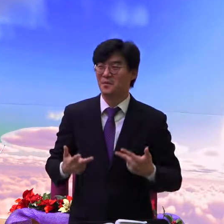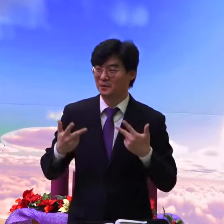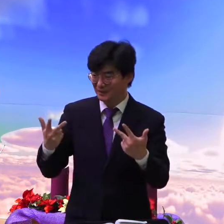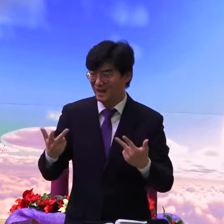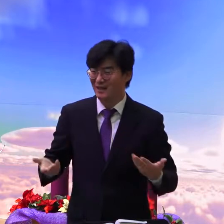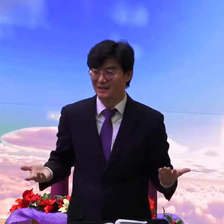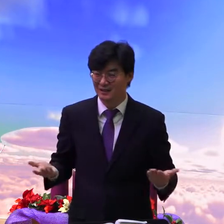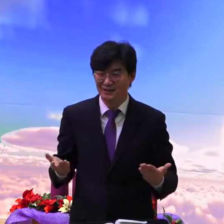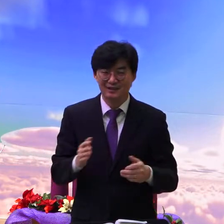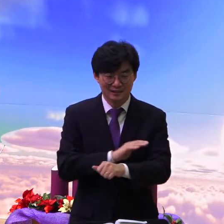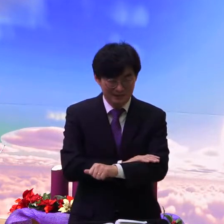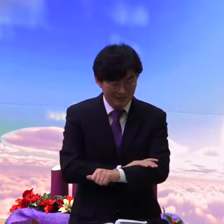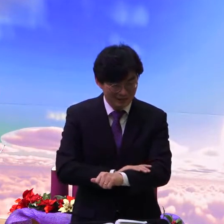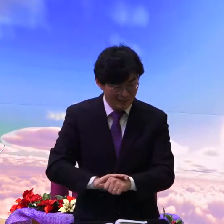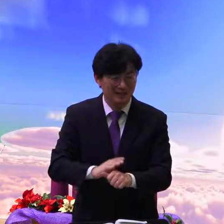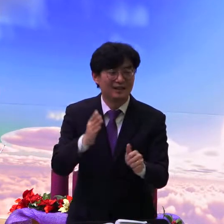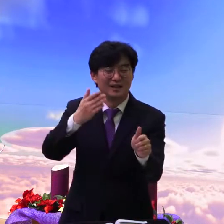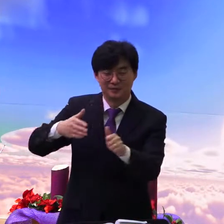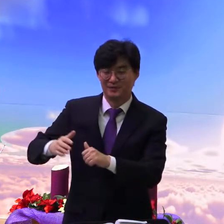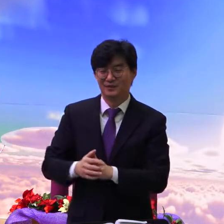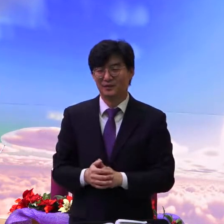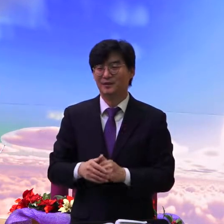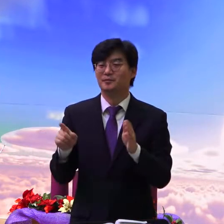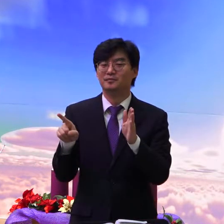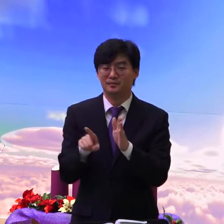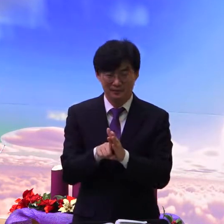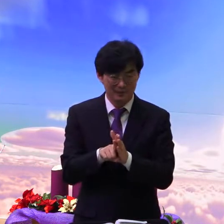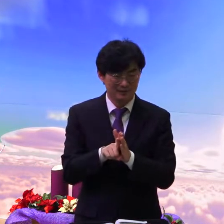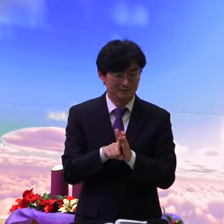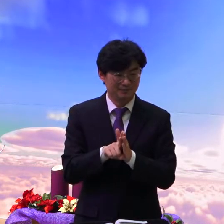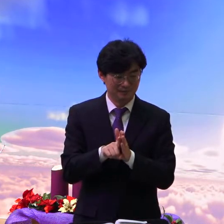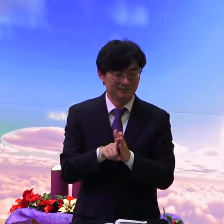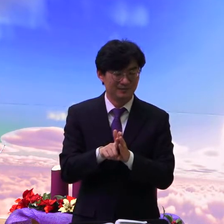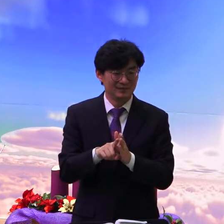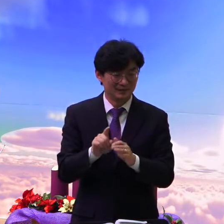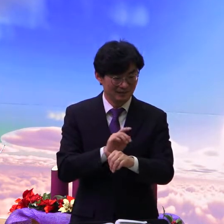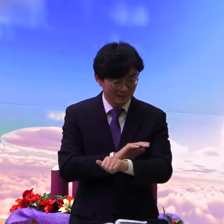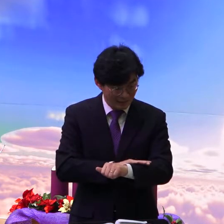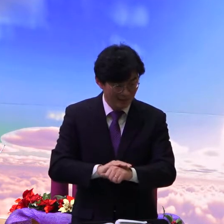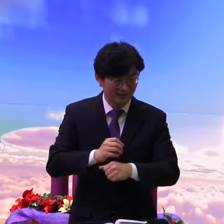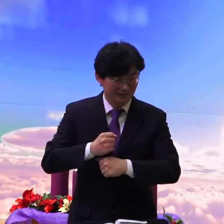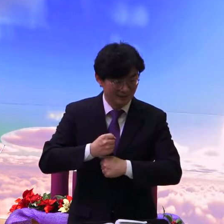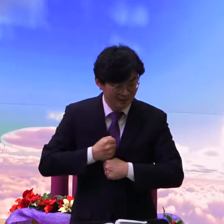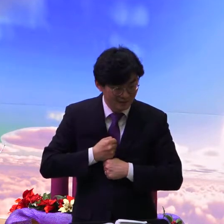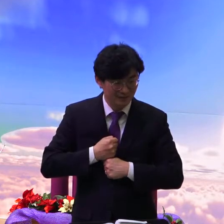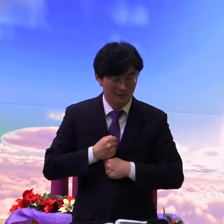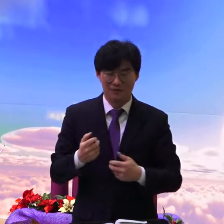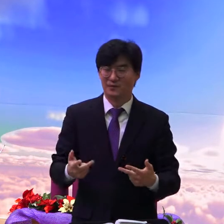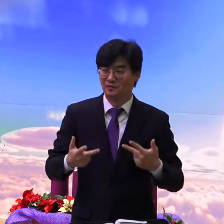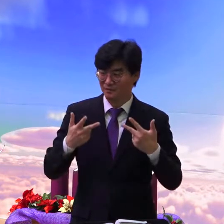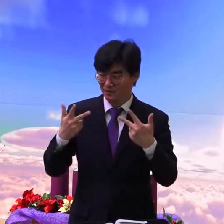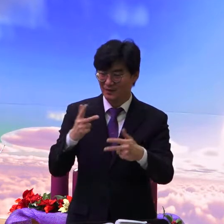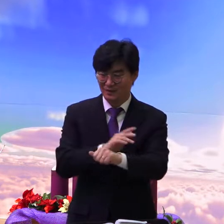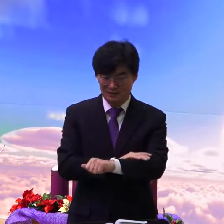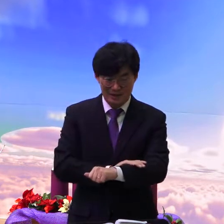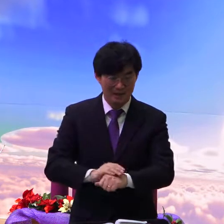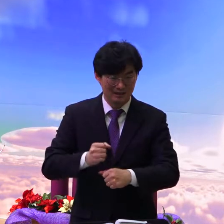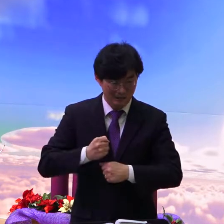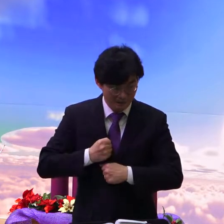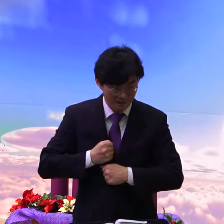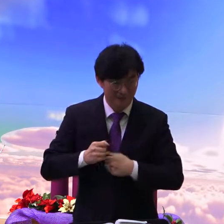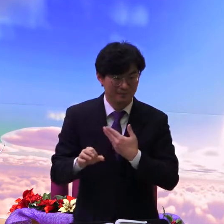그 길이 진정한 신앙의 길이고 그 길을 걸어갈 때에 여러분을 통해서 주님이 역사하시고 주님의 향기, 예수님의 향기를